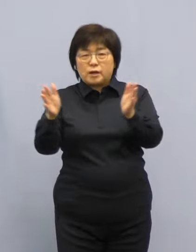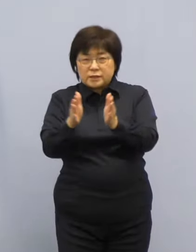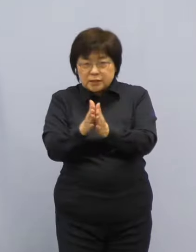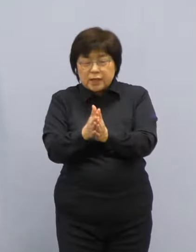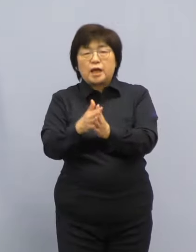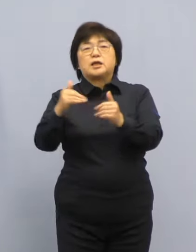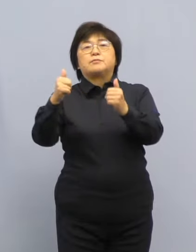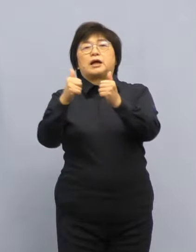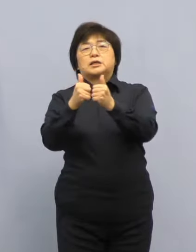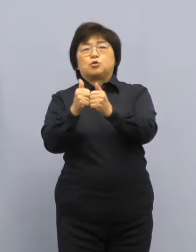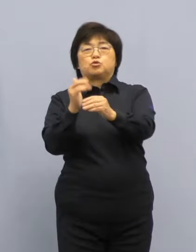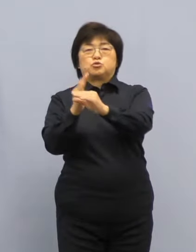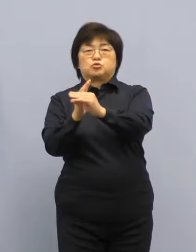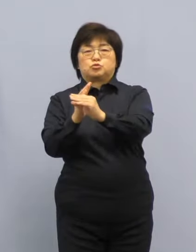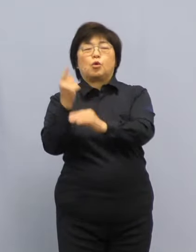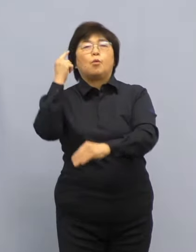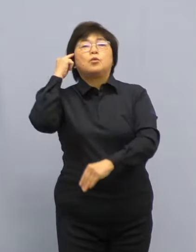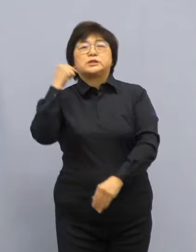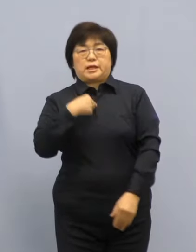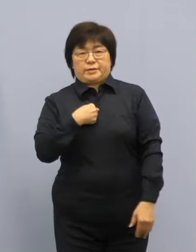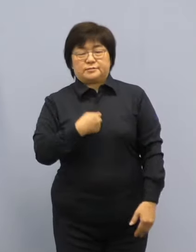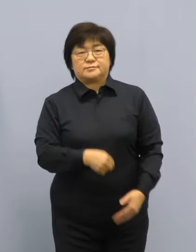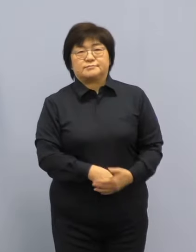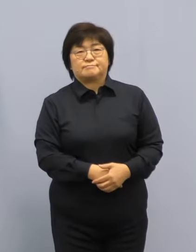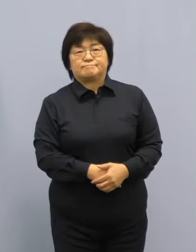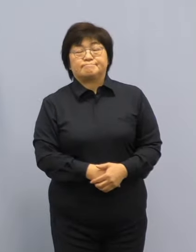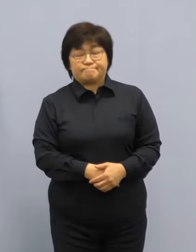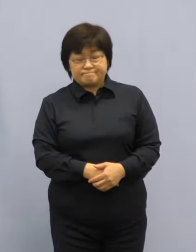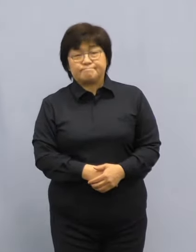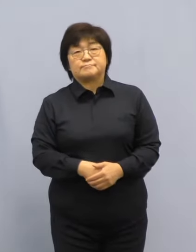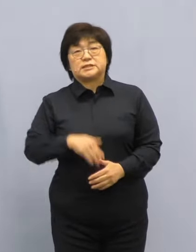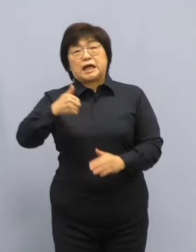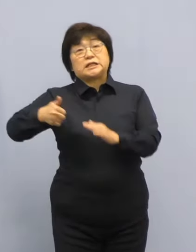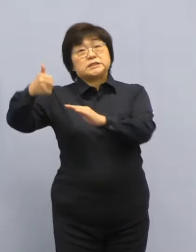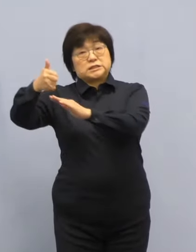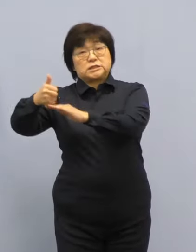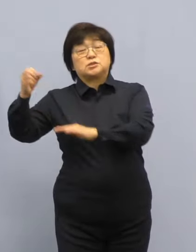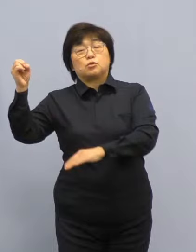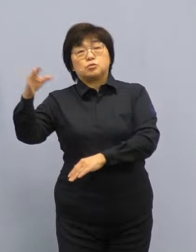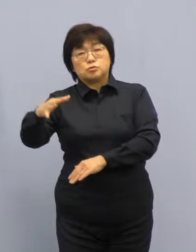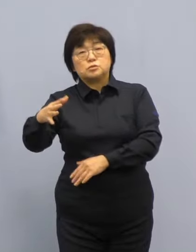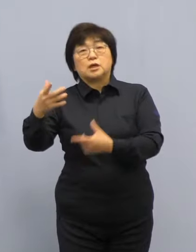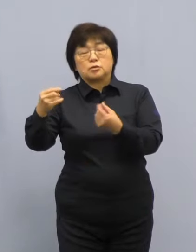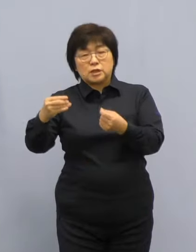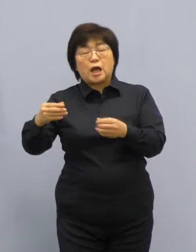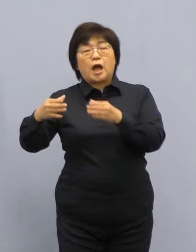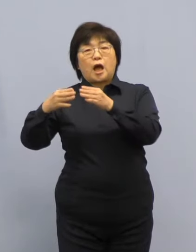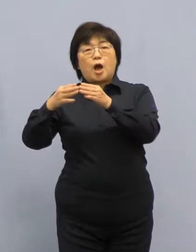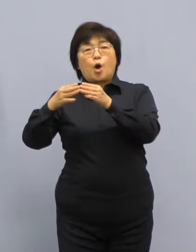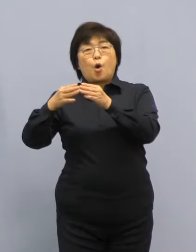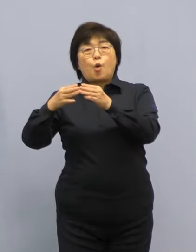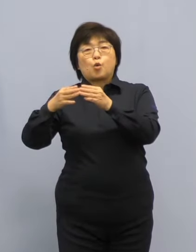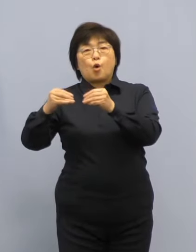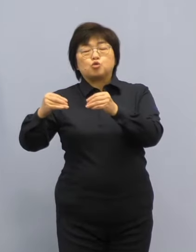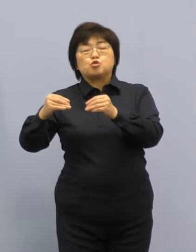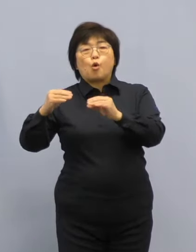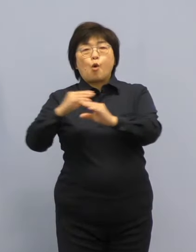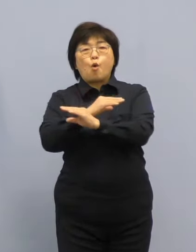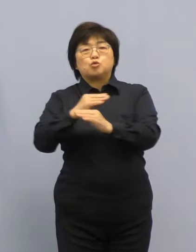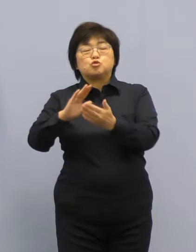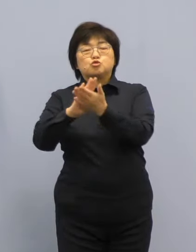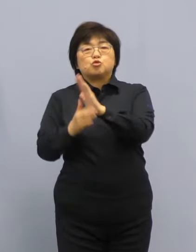ふうに認識をしておりますけれども、その発言を踏まえて斉藤大臣もですね、国土交通大臣です